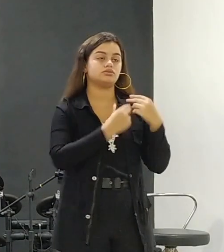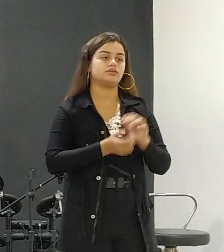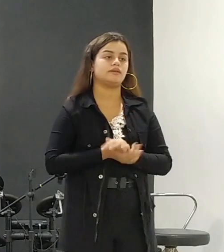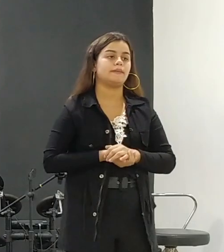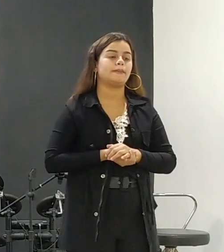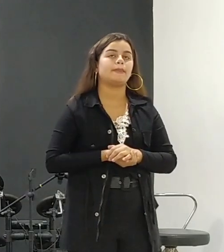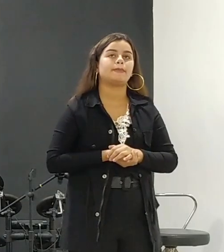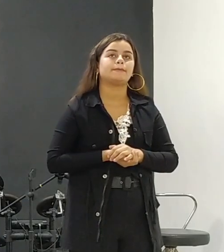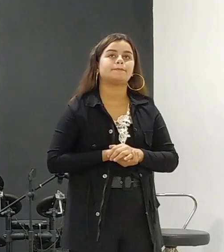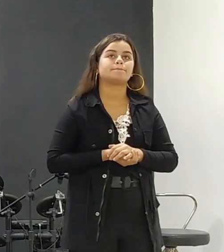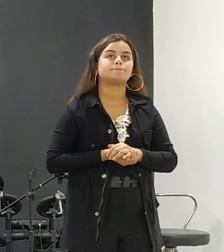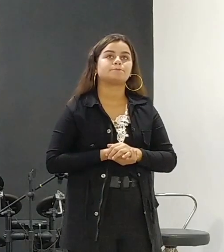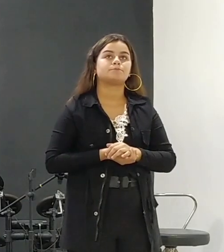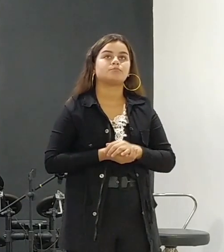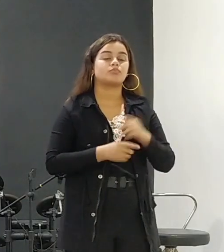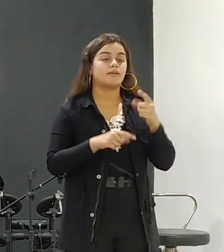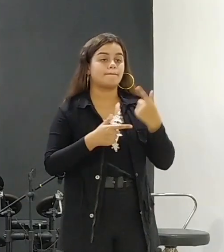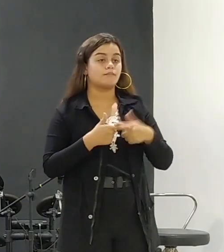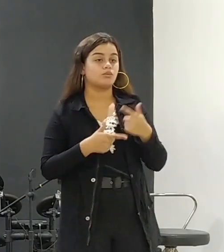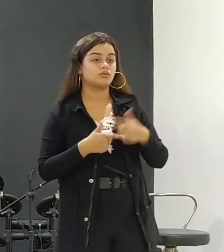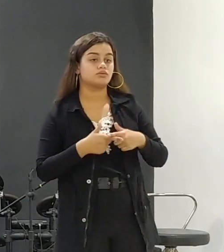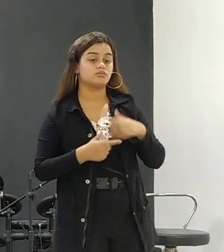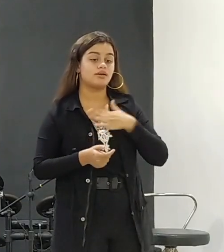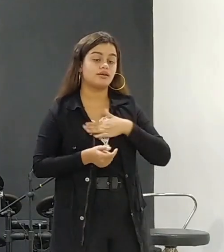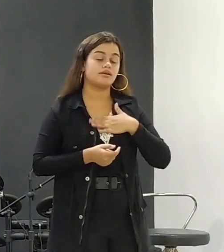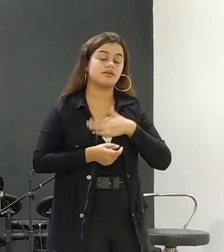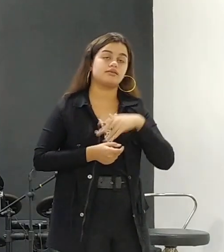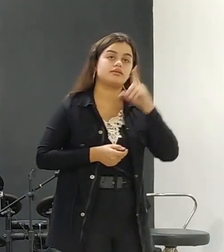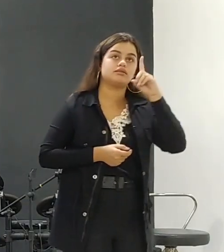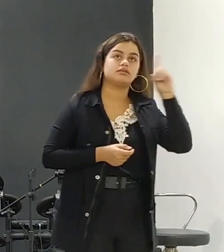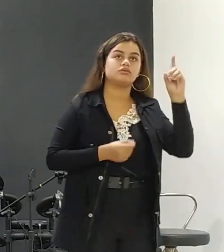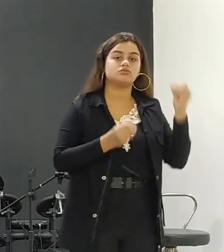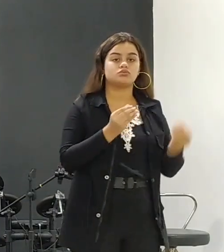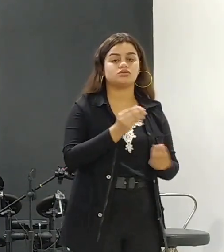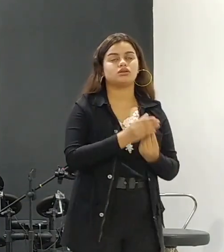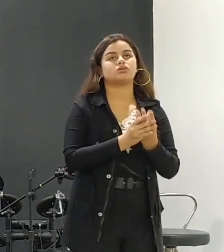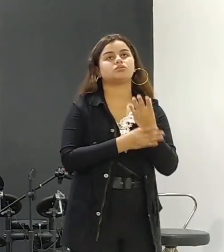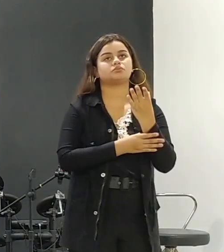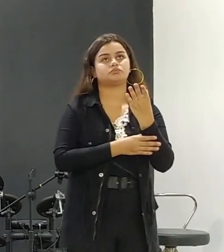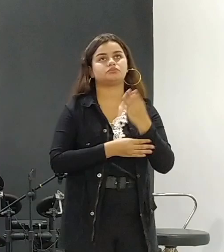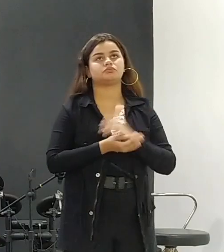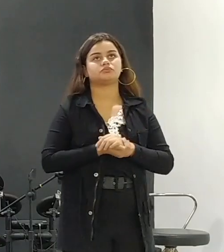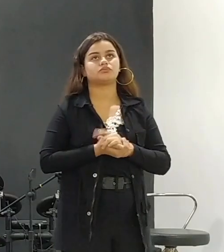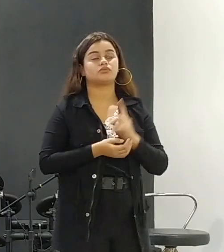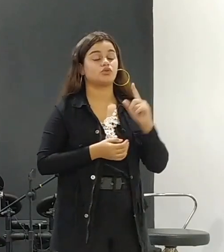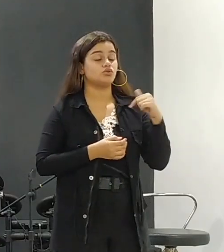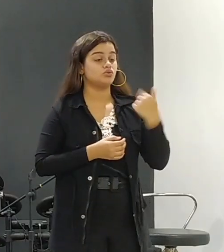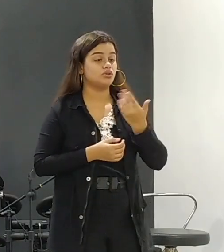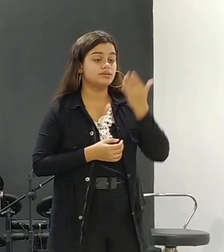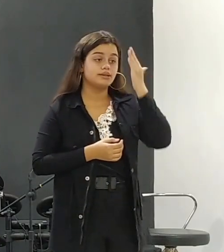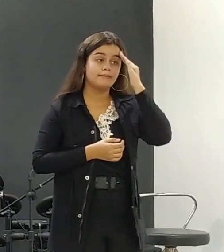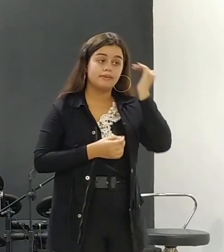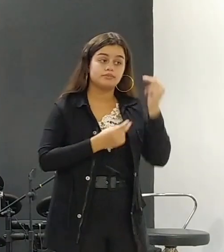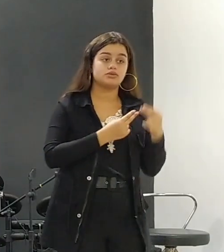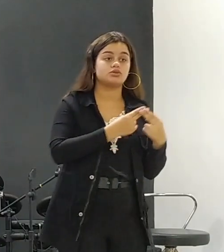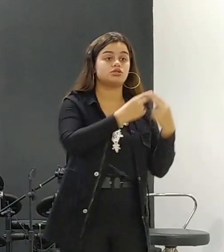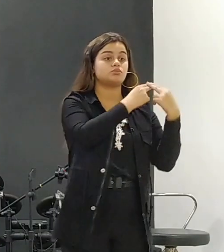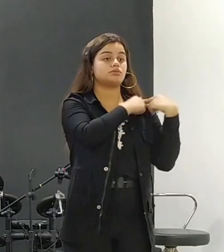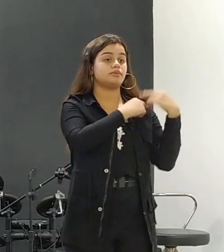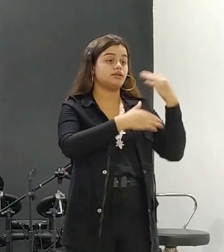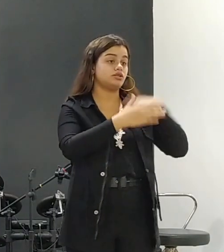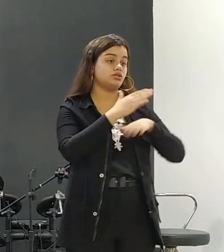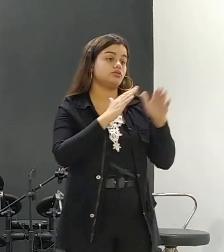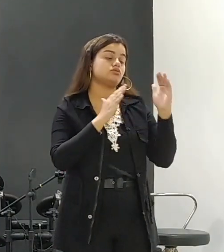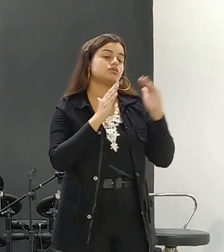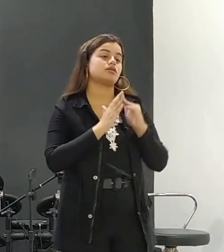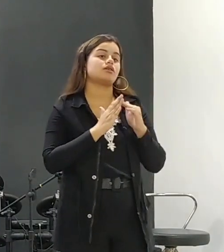com alegria, porque isto agrada a Deus, nosso Criador. Quando nós sabemos quais são os nossos papéis dentro de